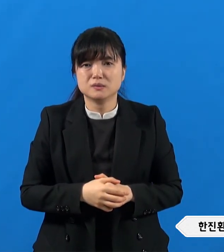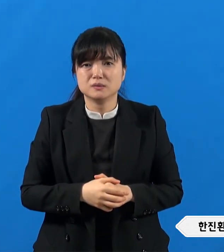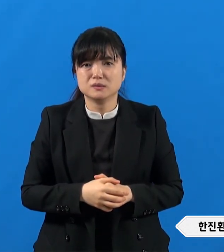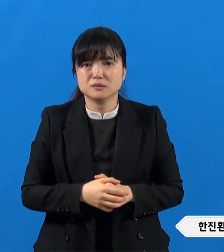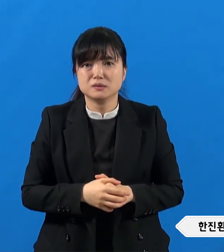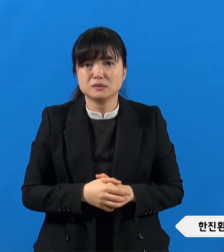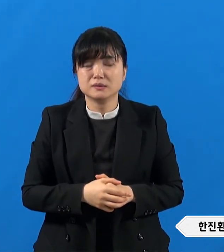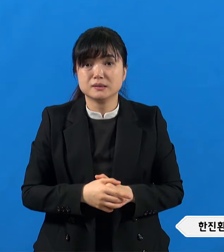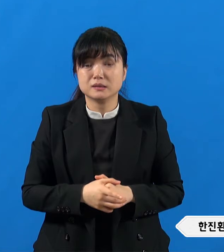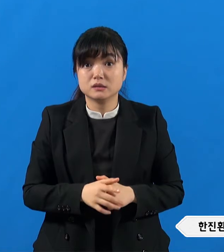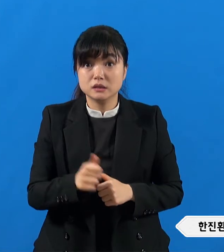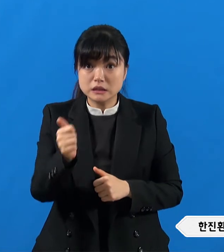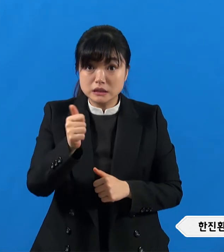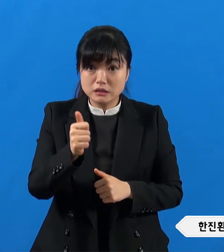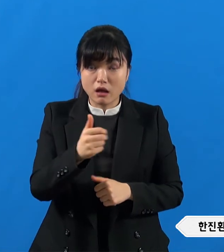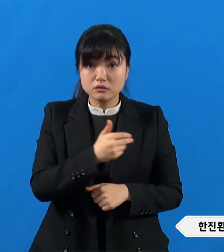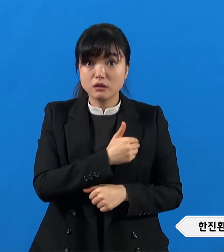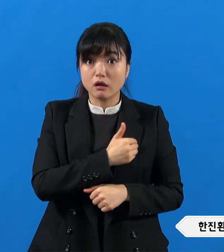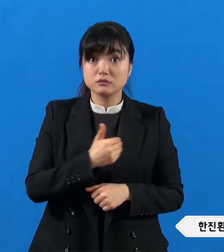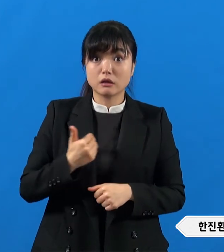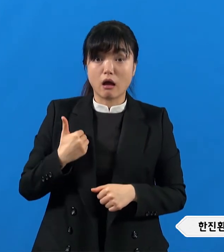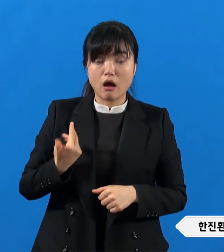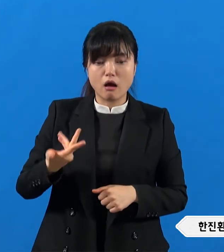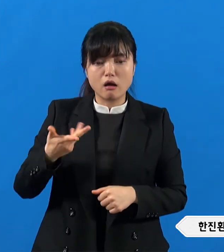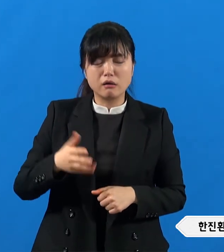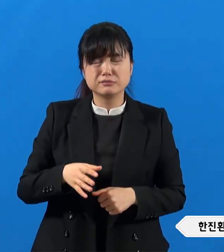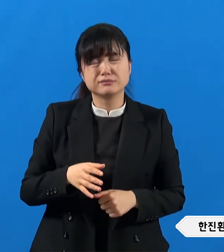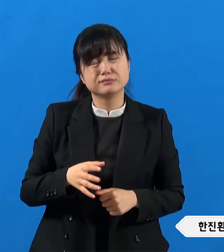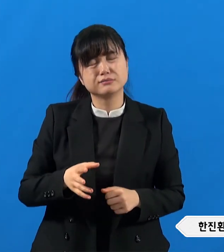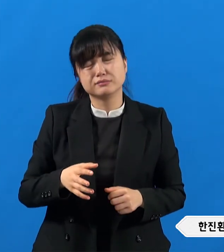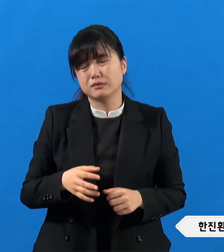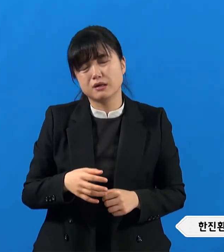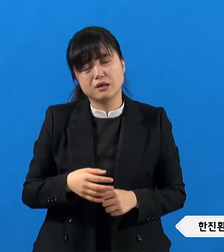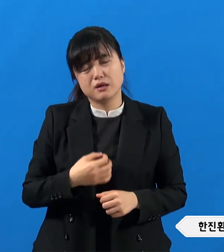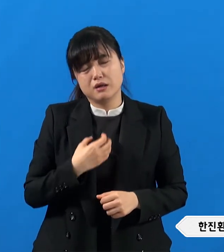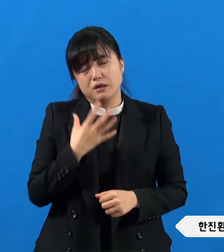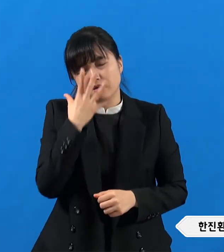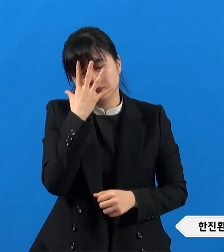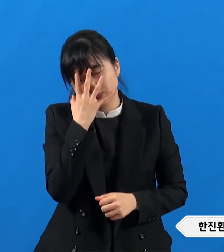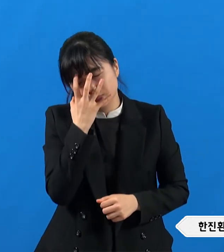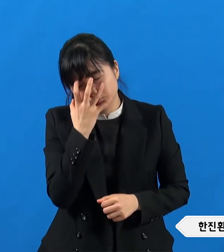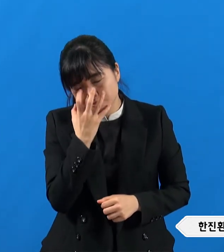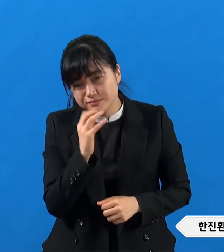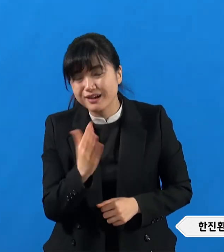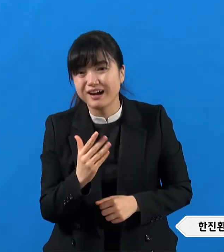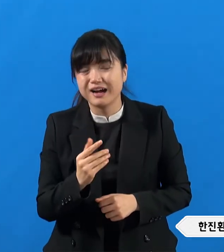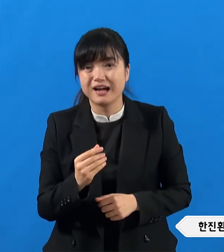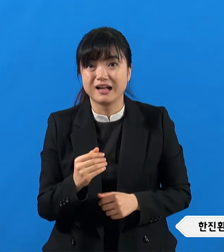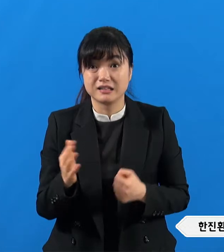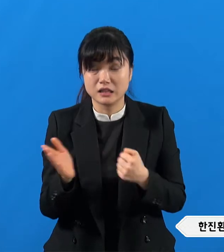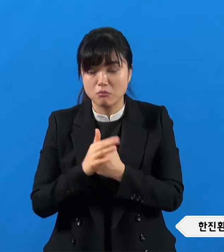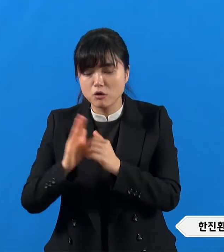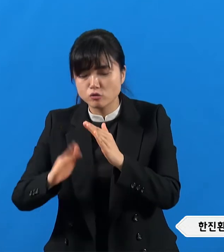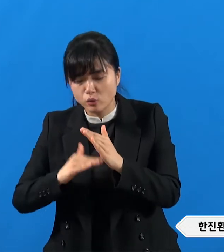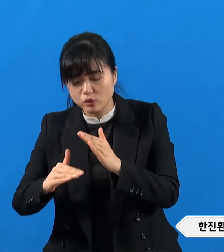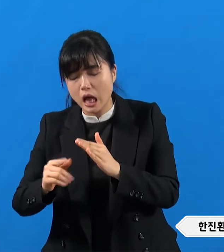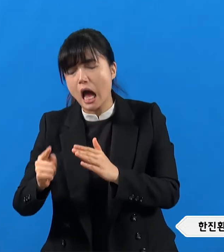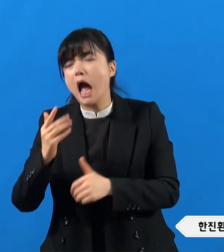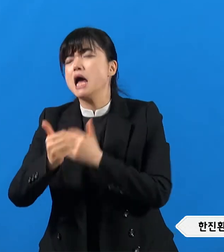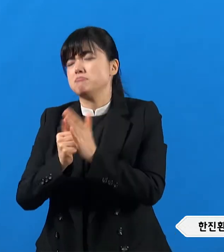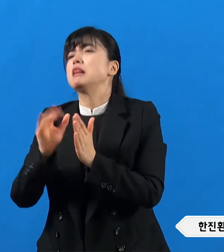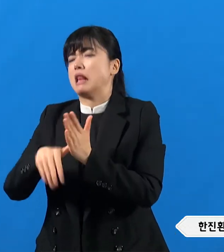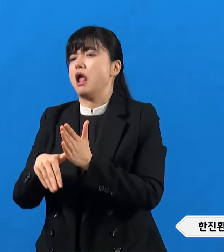그 당당하던 분이 형편없이 됐습니다. 우리 교인들이 이제 하나님의 때가